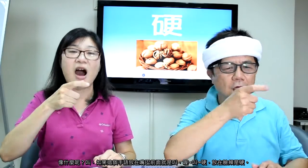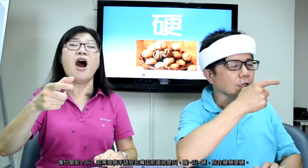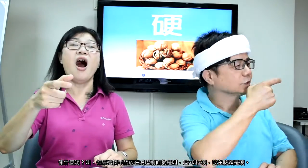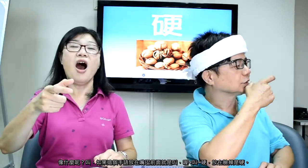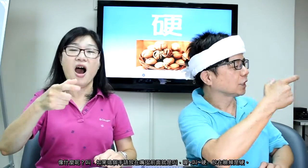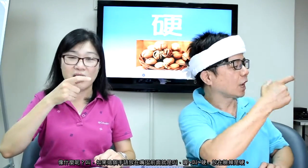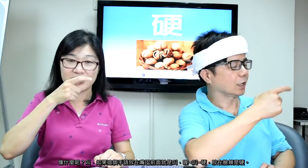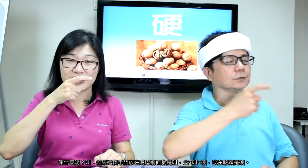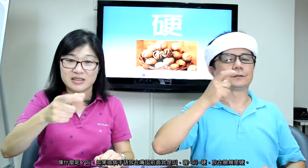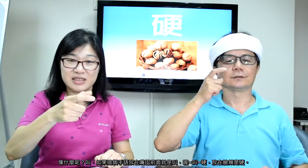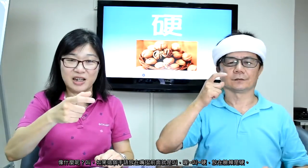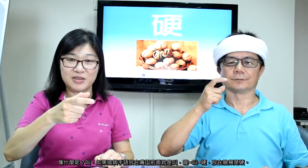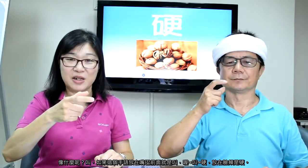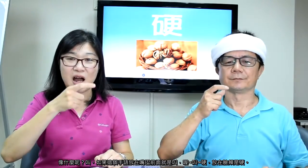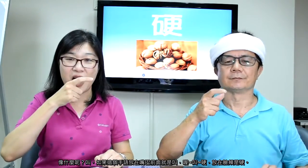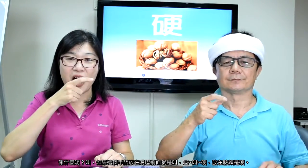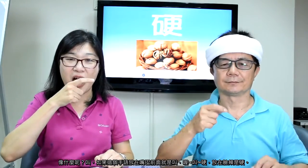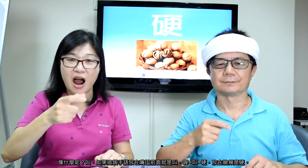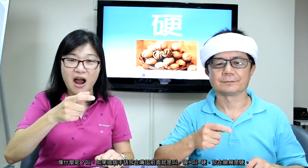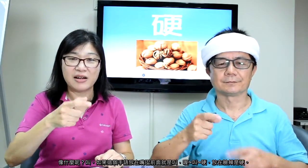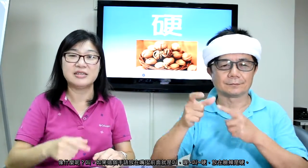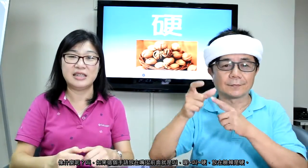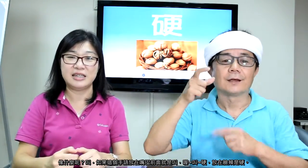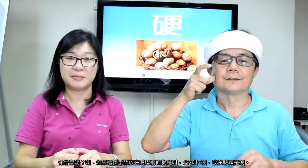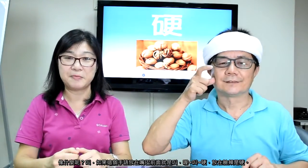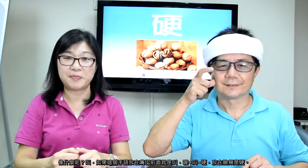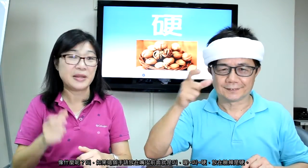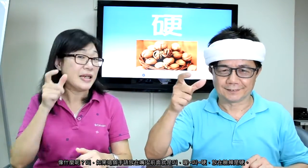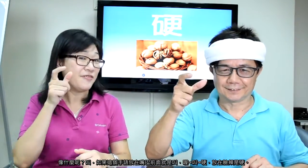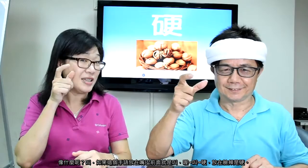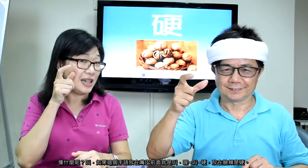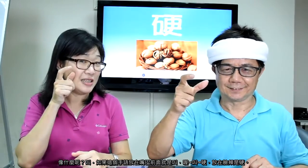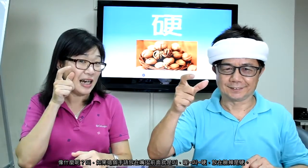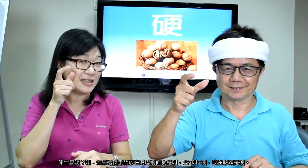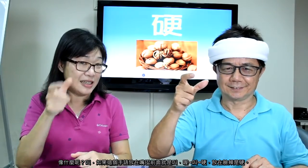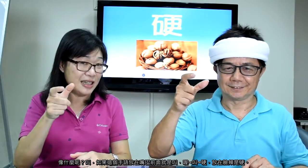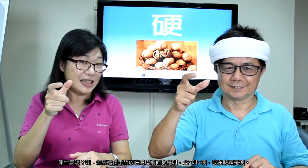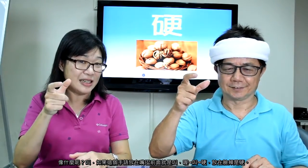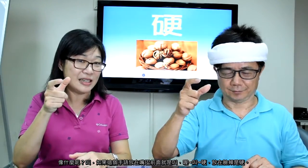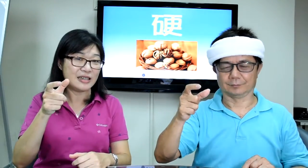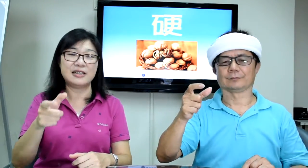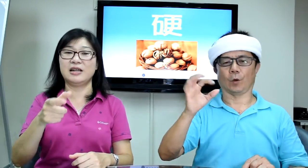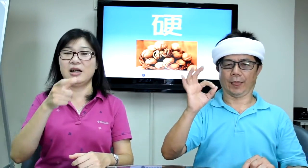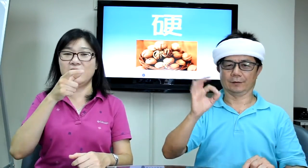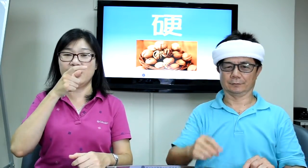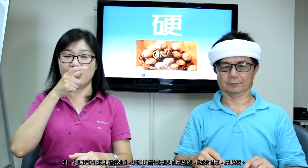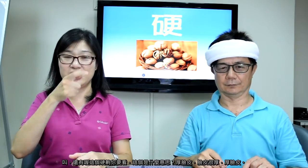哦，叫，硬，放在脸颊是硬，